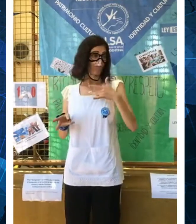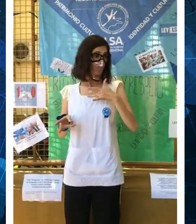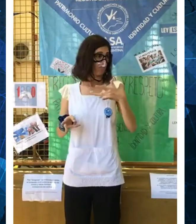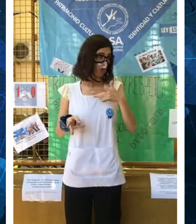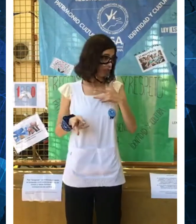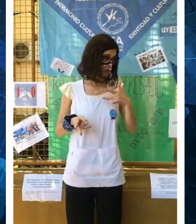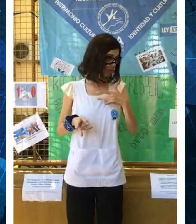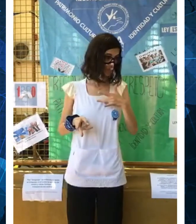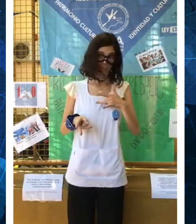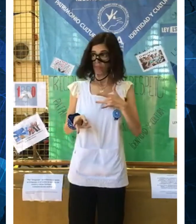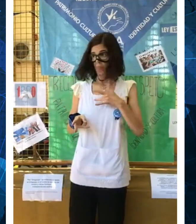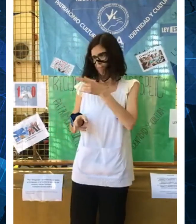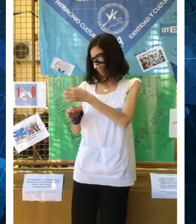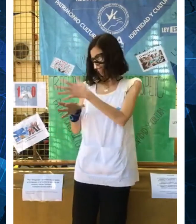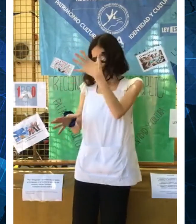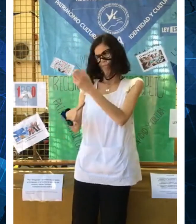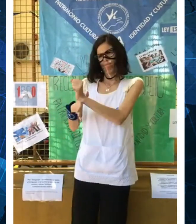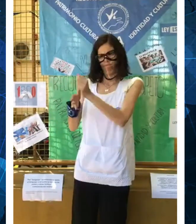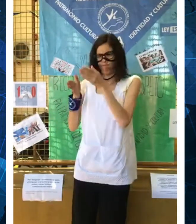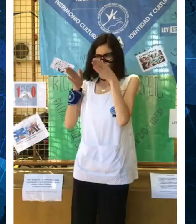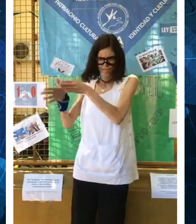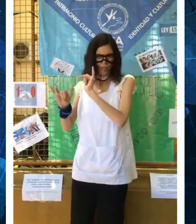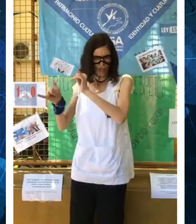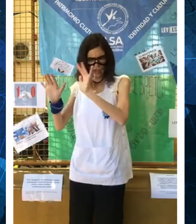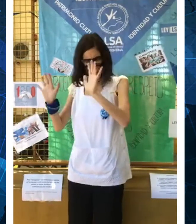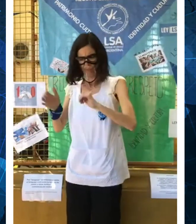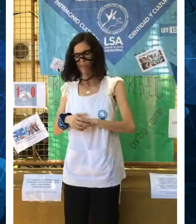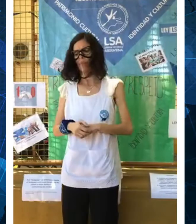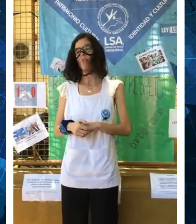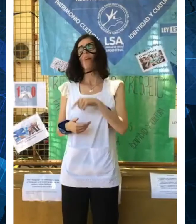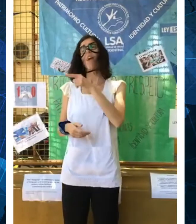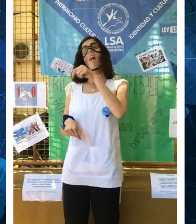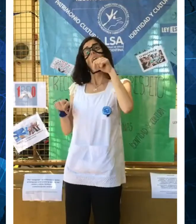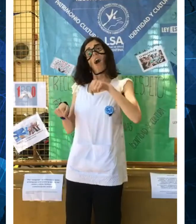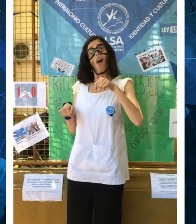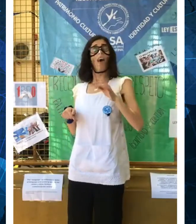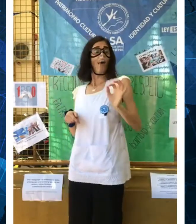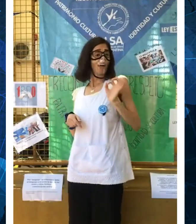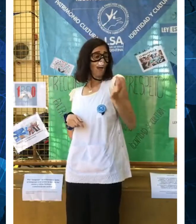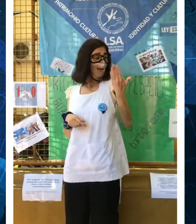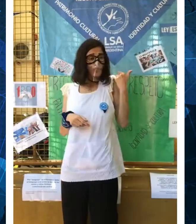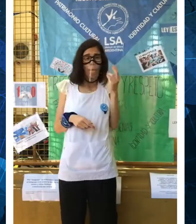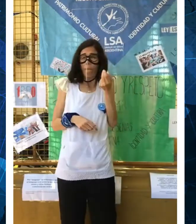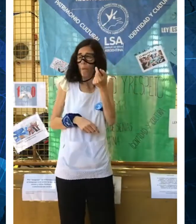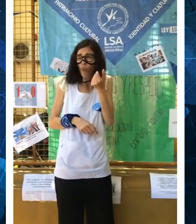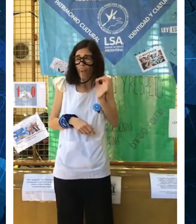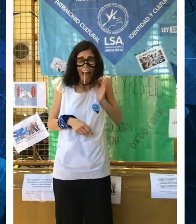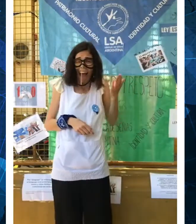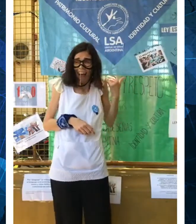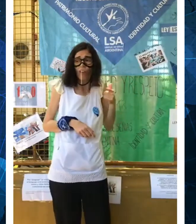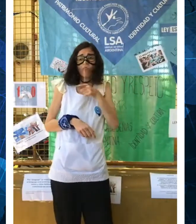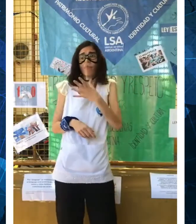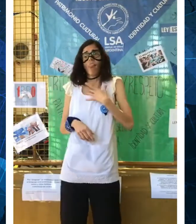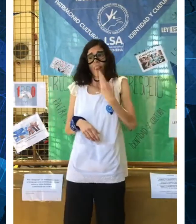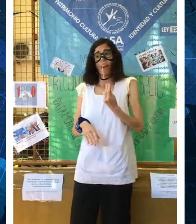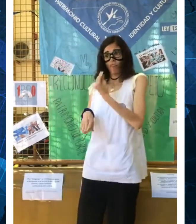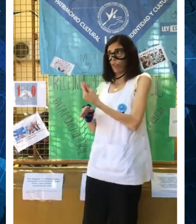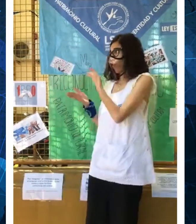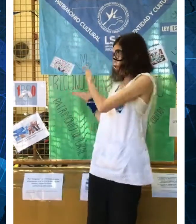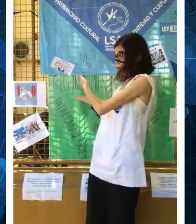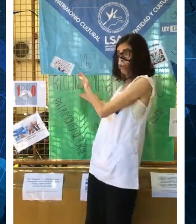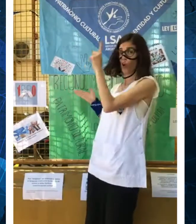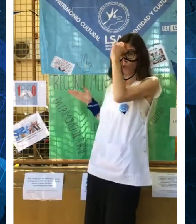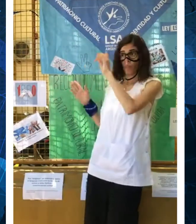Él es un profesional cirujano, cardiocirujano, experto en el tema, y que hace un